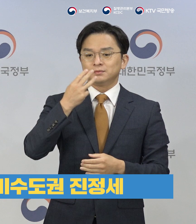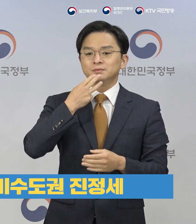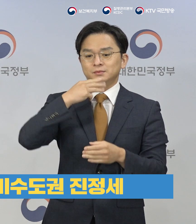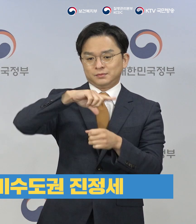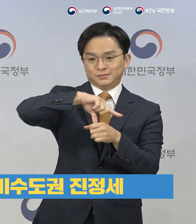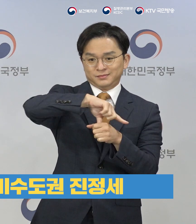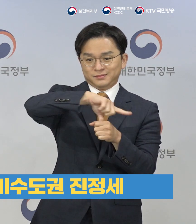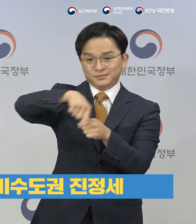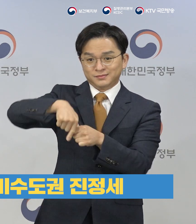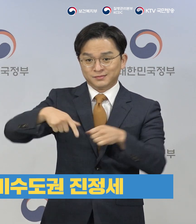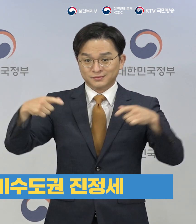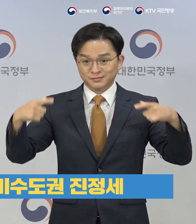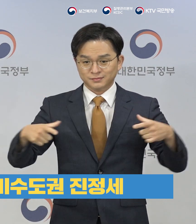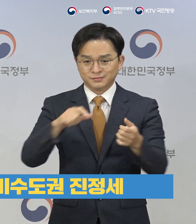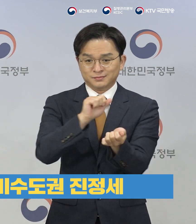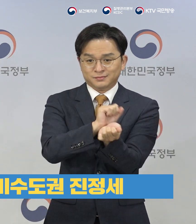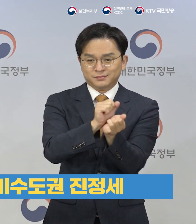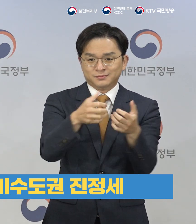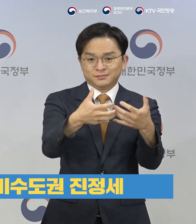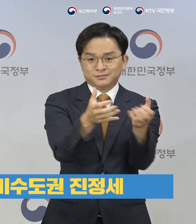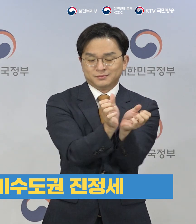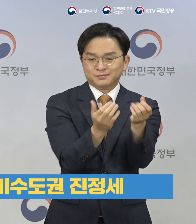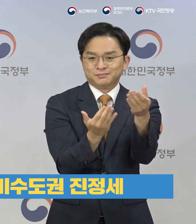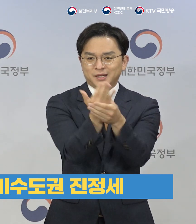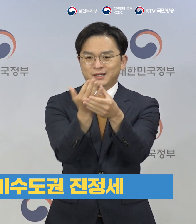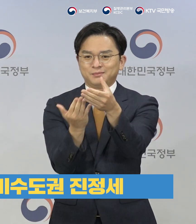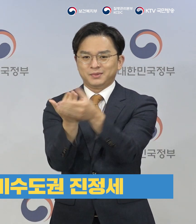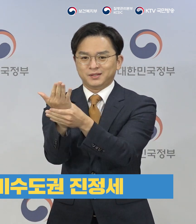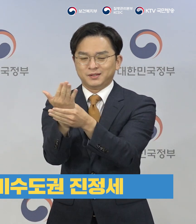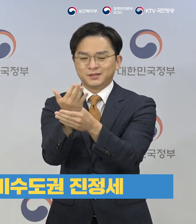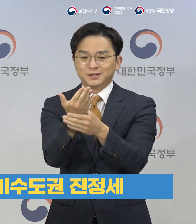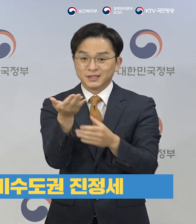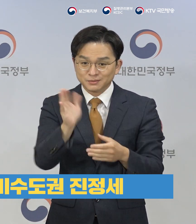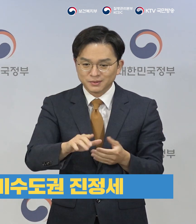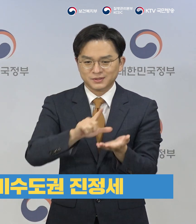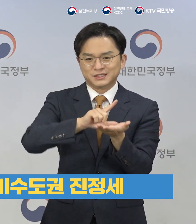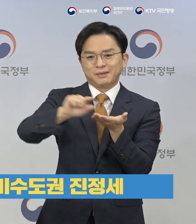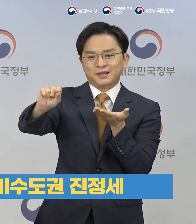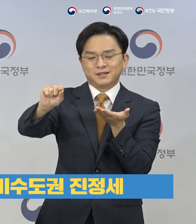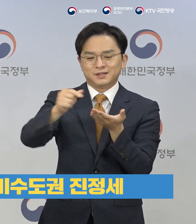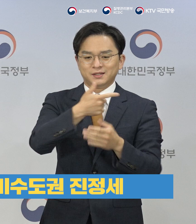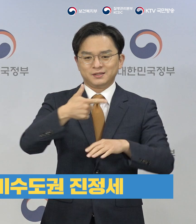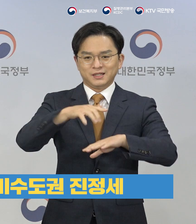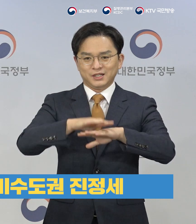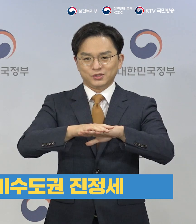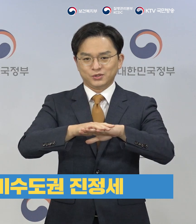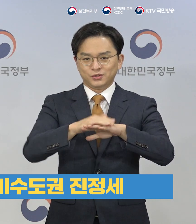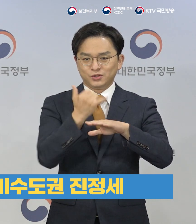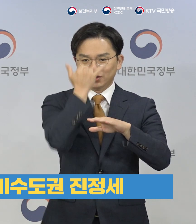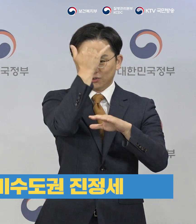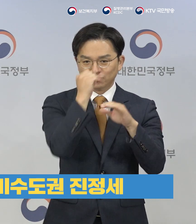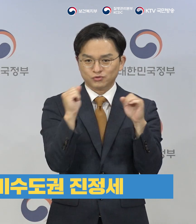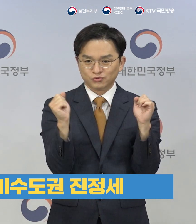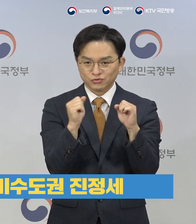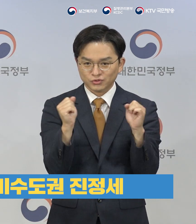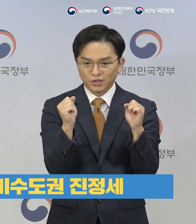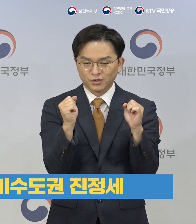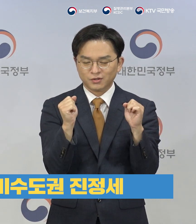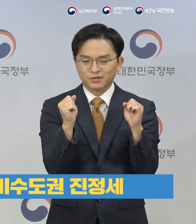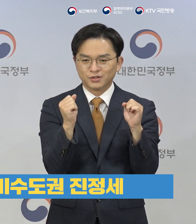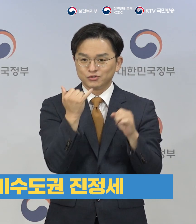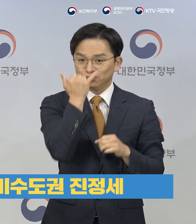지역적으로는 수도권만 계속 산발적인 집단 감염이 나타나고 있으며 대전, 충청, 광주, 전남